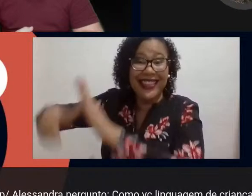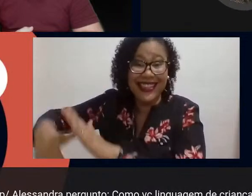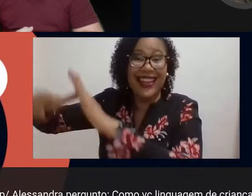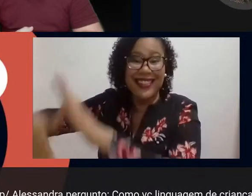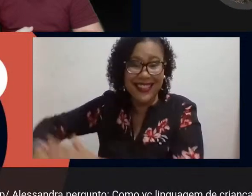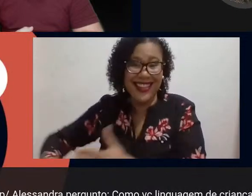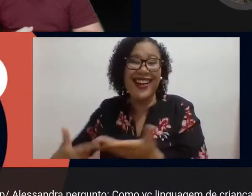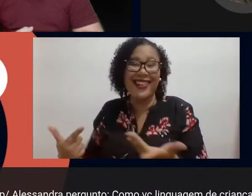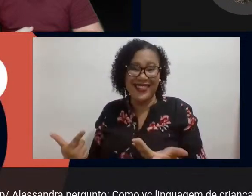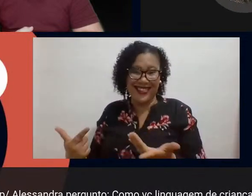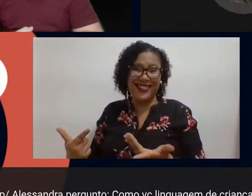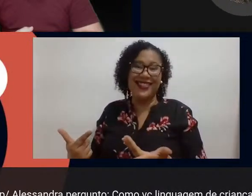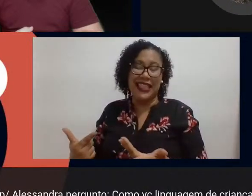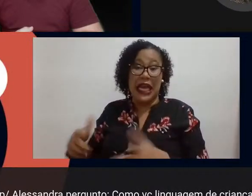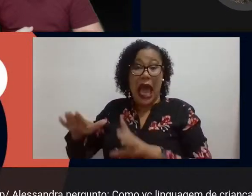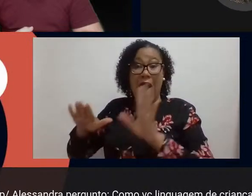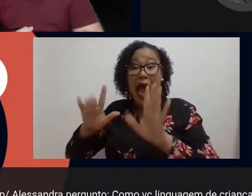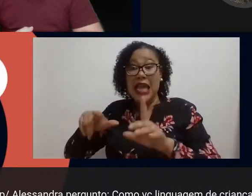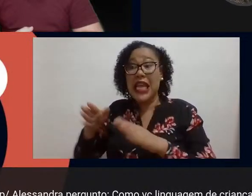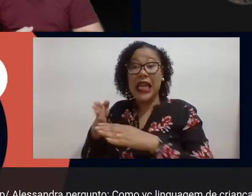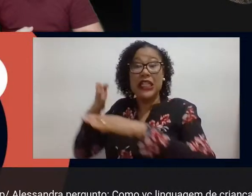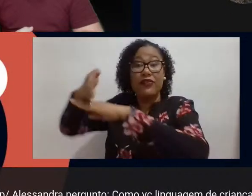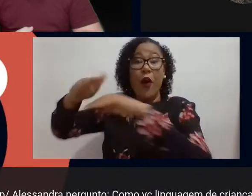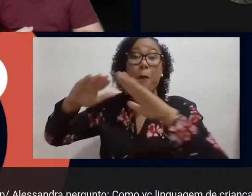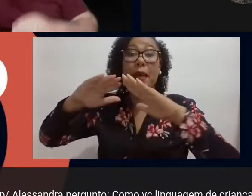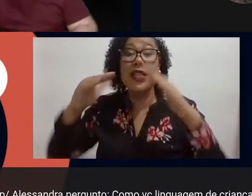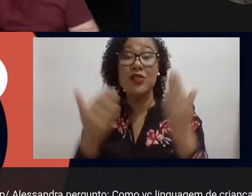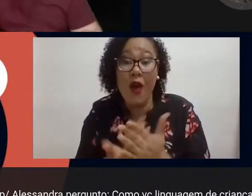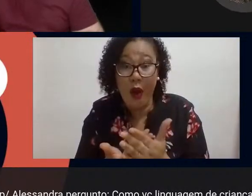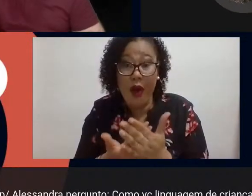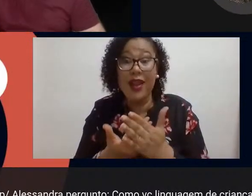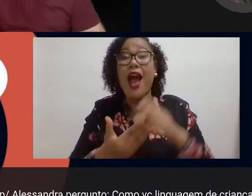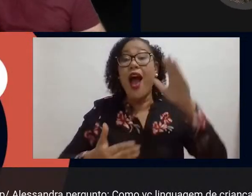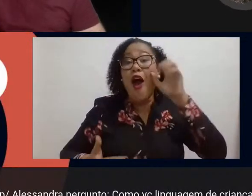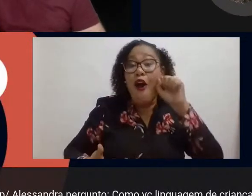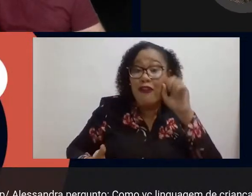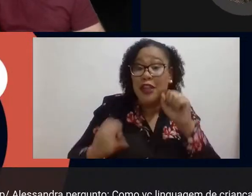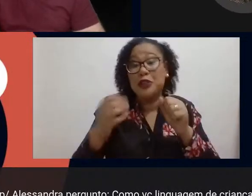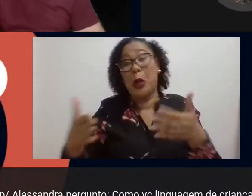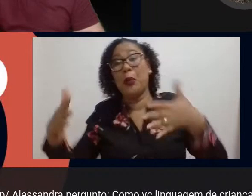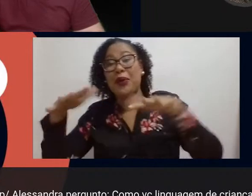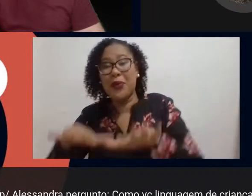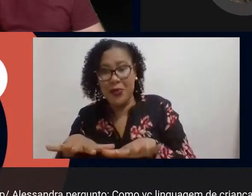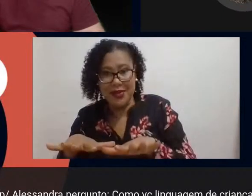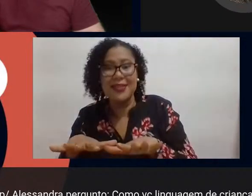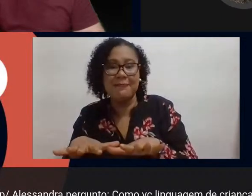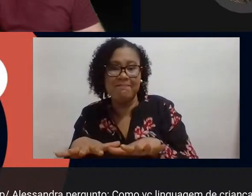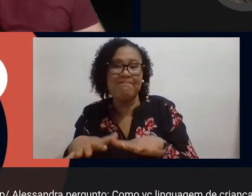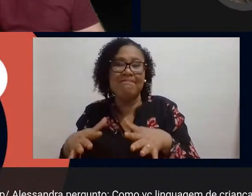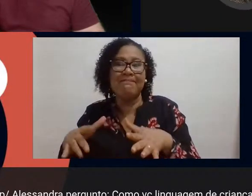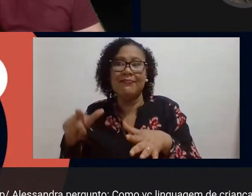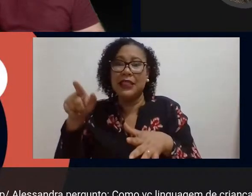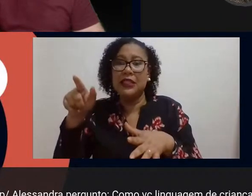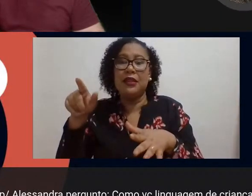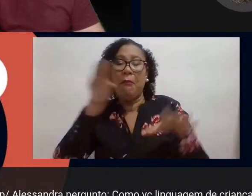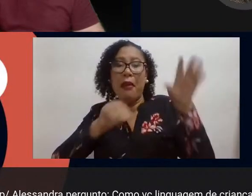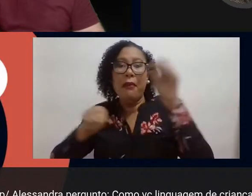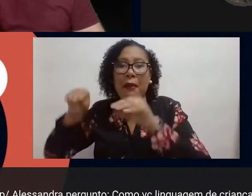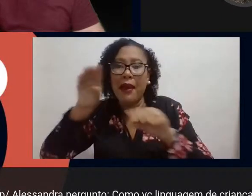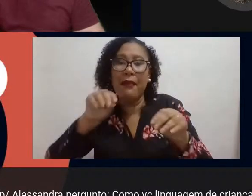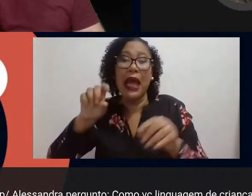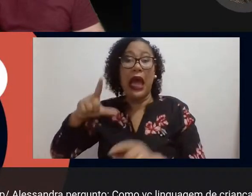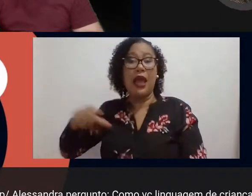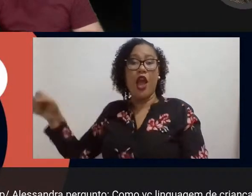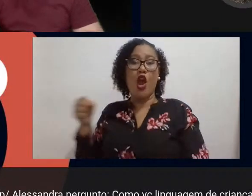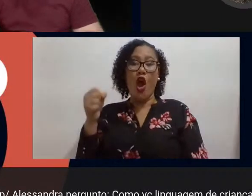prejuízo, estão sofrendo com tantos atrasos, né? Então, eh, quando eles chegam na escola, os ouvintes, seria escola de